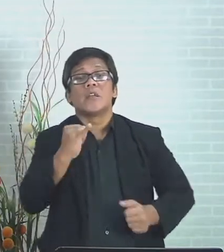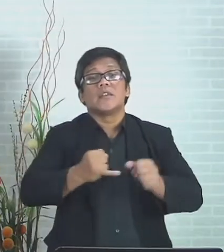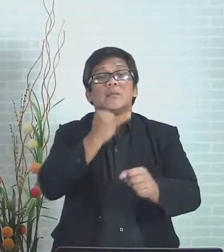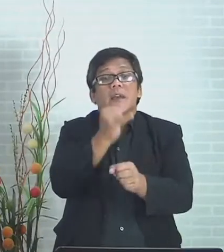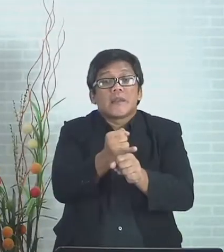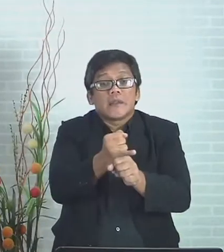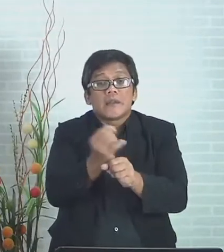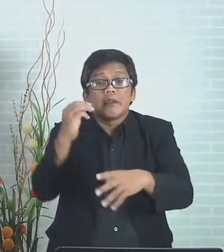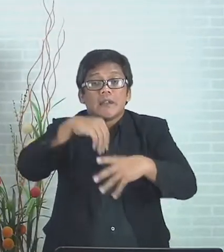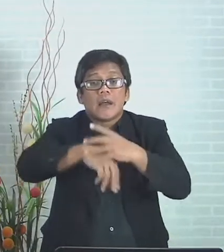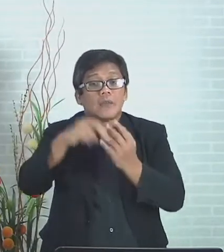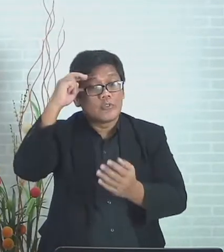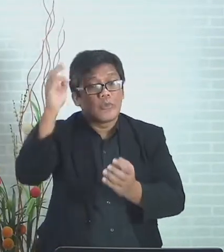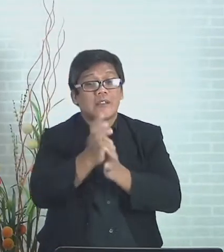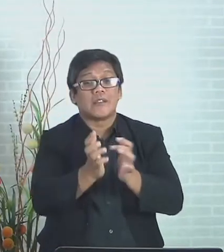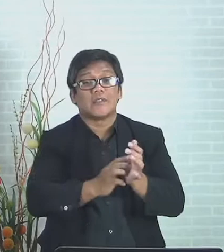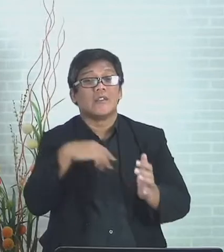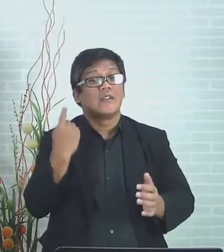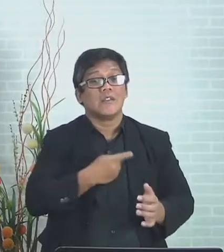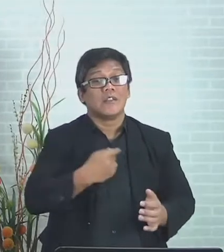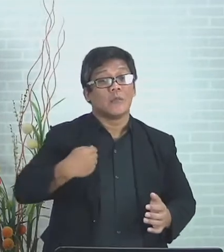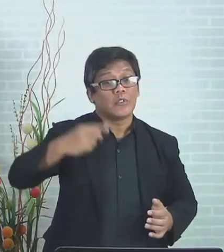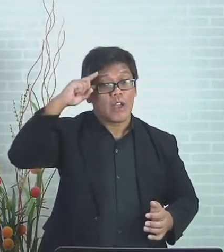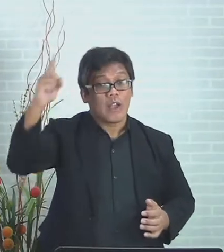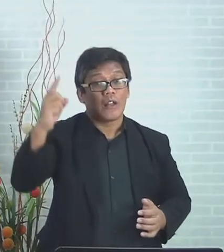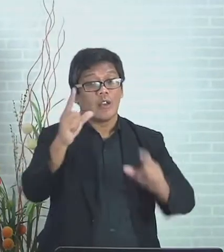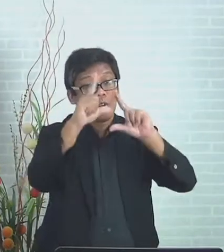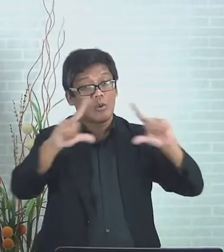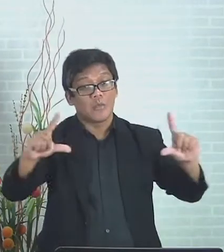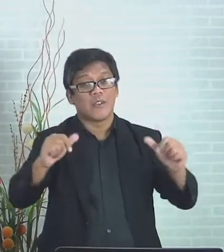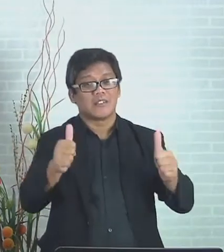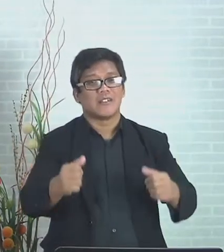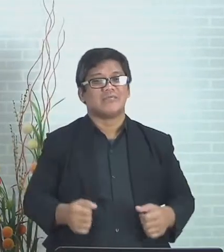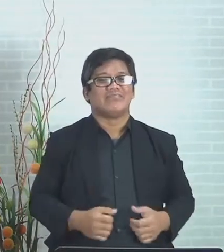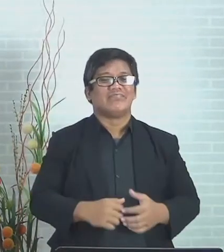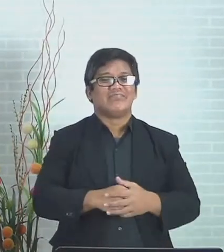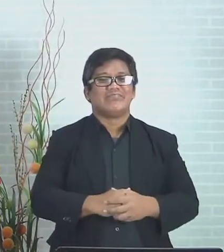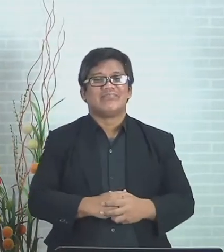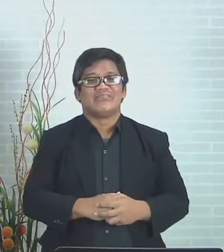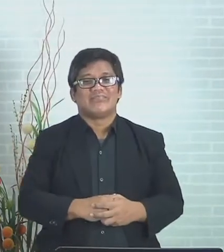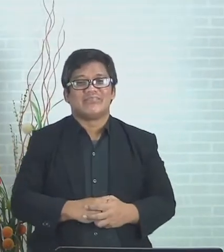ya kita bersyukur kita punya Allah yang luar biasa bapak ibu yang terkasih dalam Tuhan